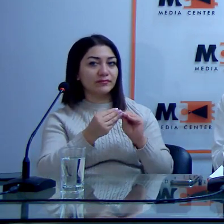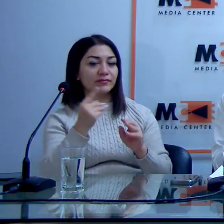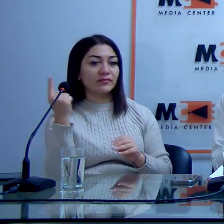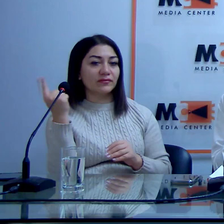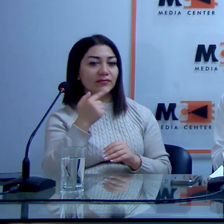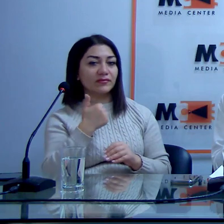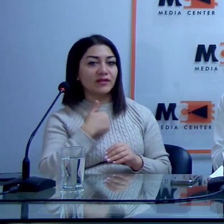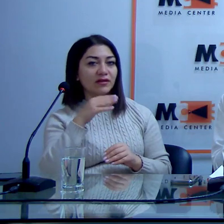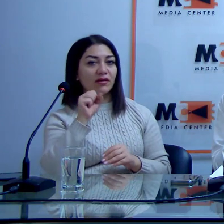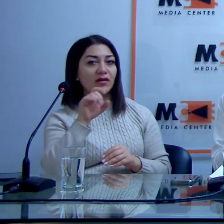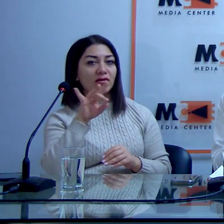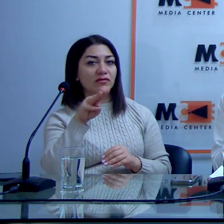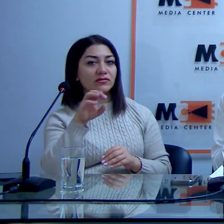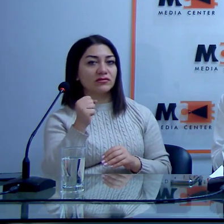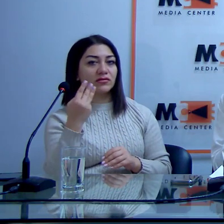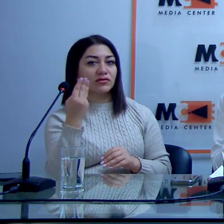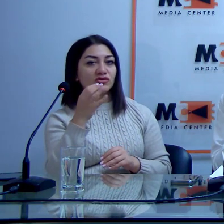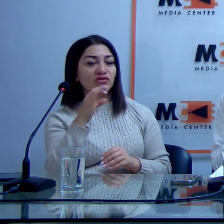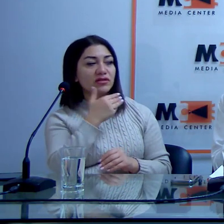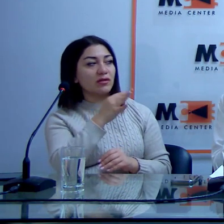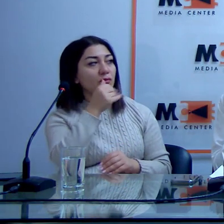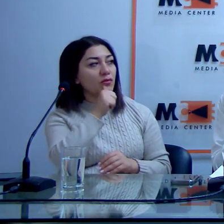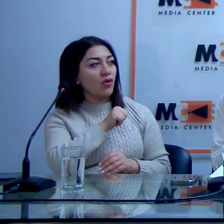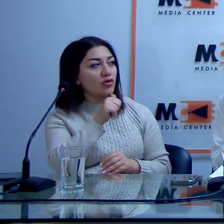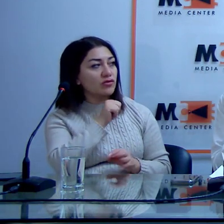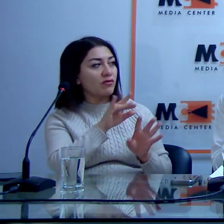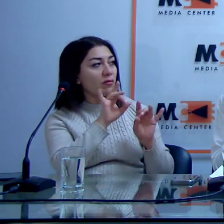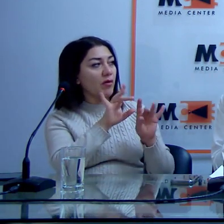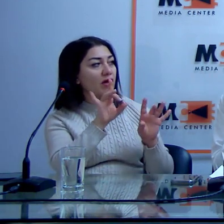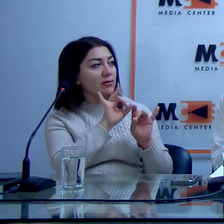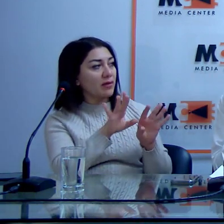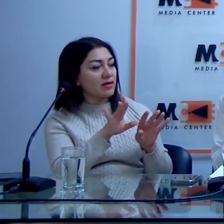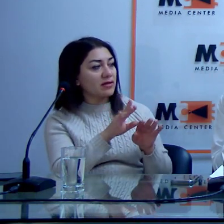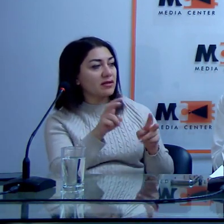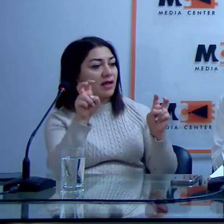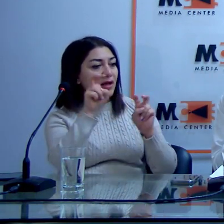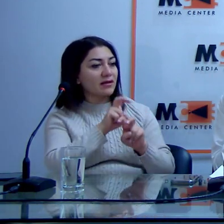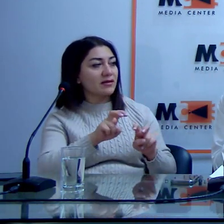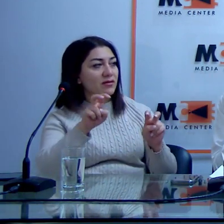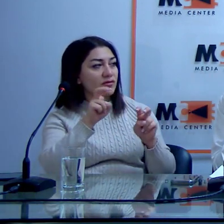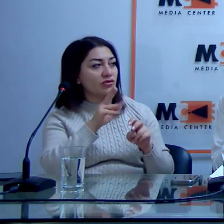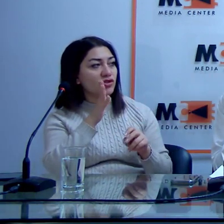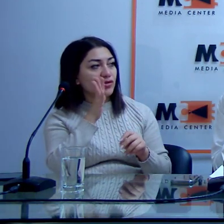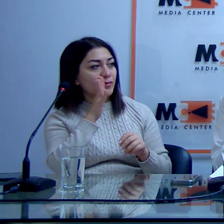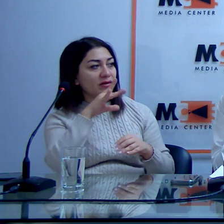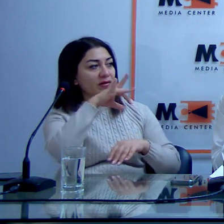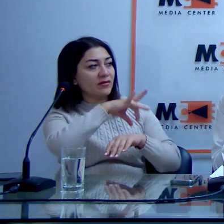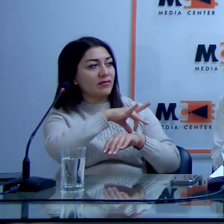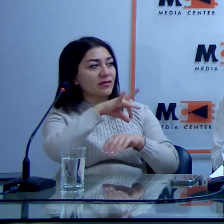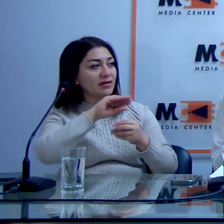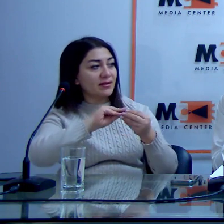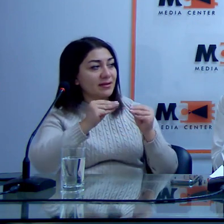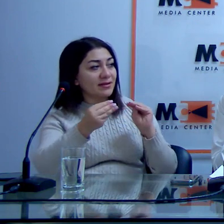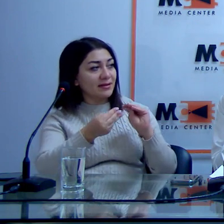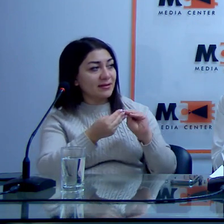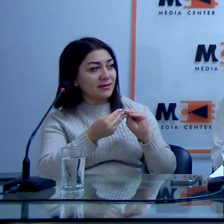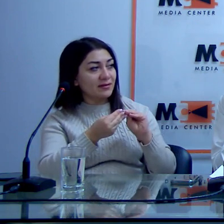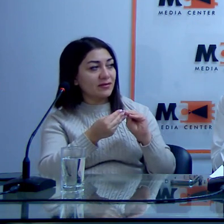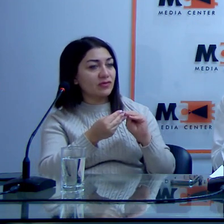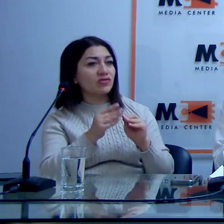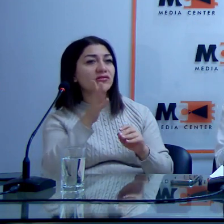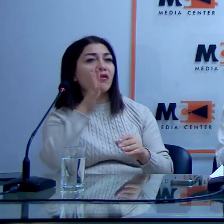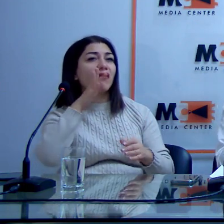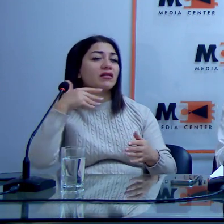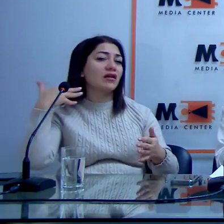ցանկանայի Արտաշեսն ինքն էլ իր փորձի հիման վրա ներկայացնել, որոնք են այս հետազոտության արդյունքում վերհանված այն խնդիրները, որոնք այսպես